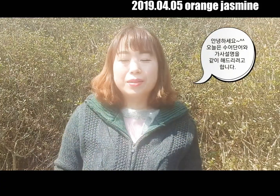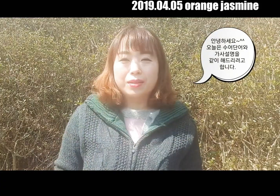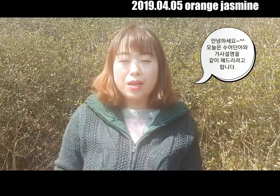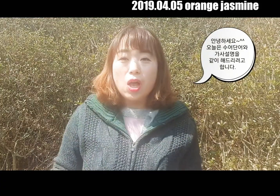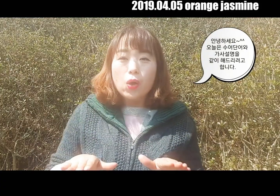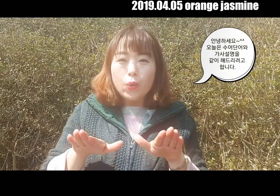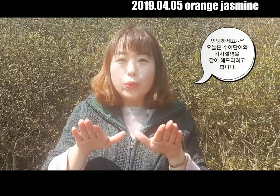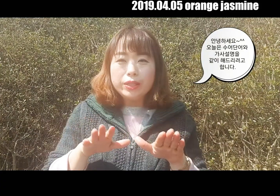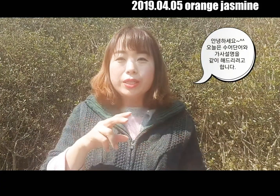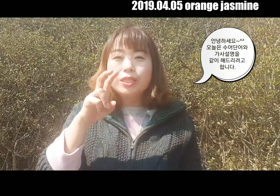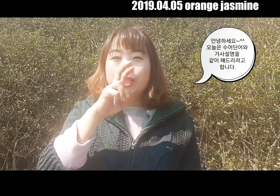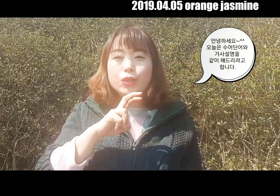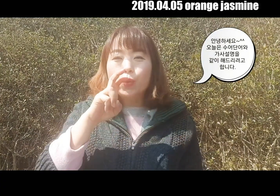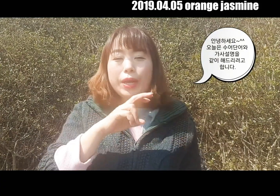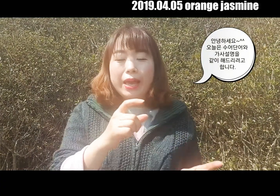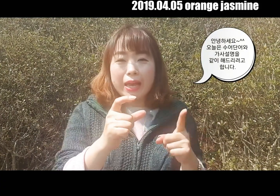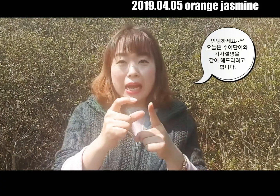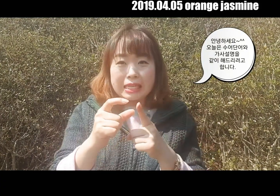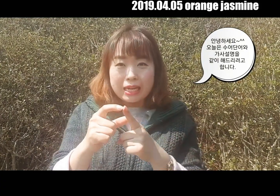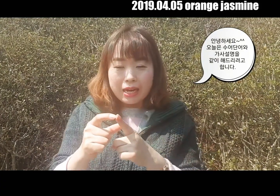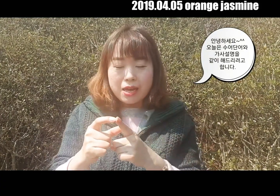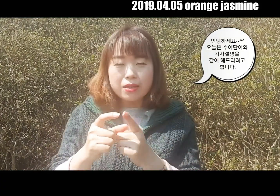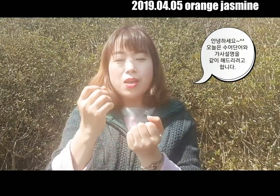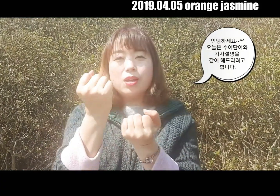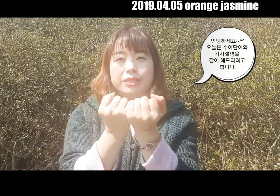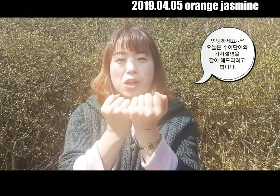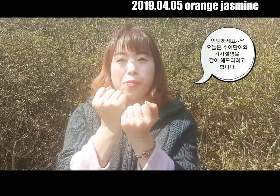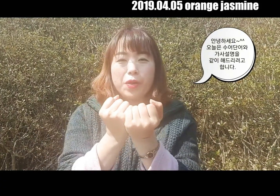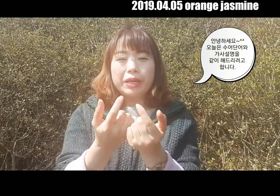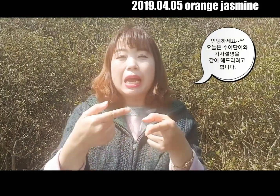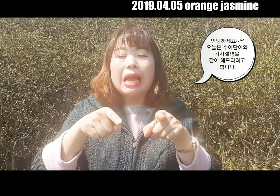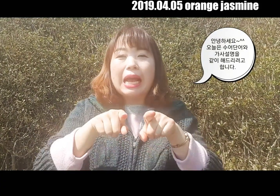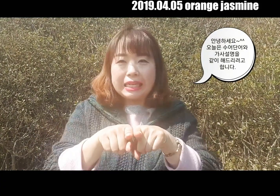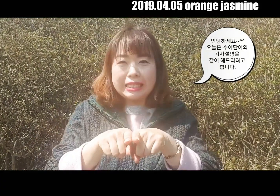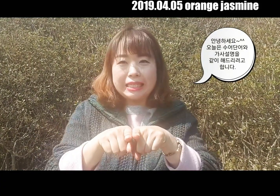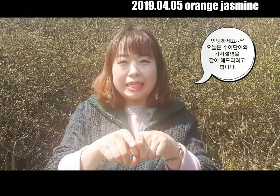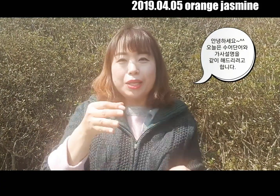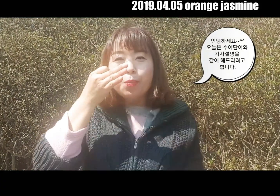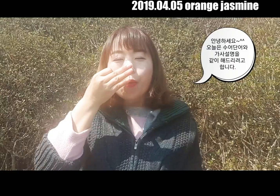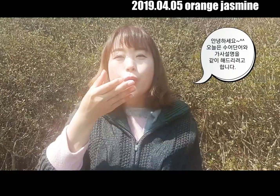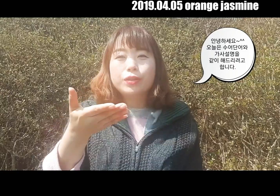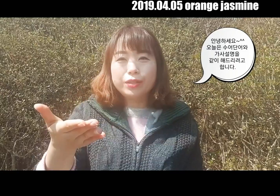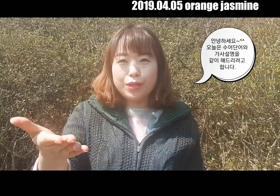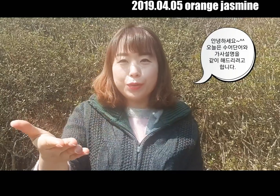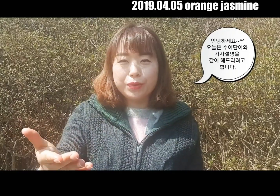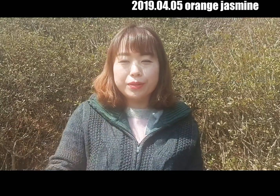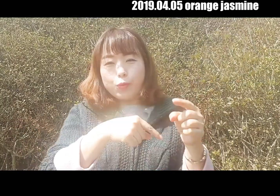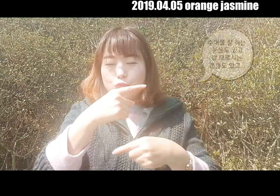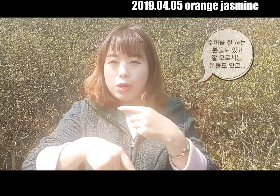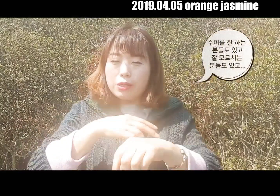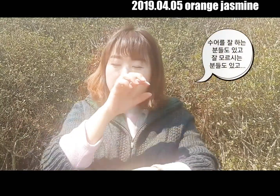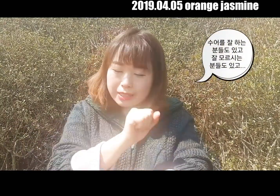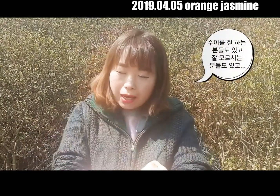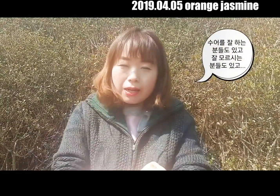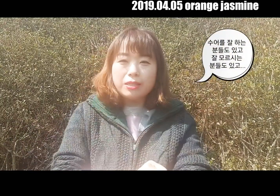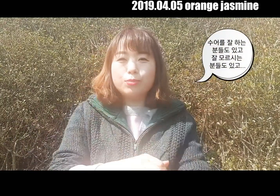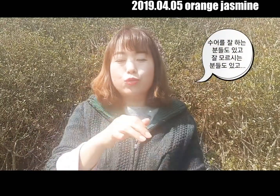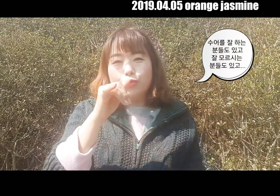안녕하세요. 오늘은 노래 가사랑 설명이랑 같이 보여드리려고요. 뭐 수화를 잘 하시는